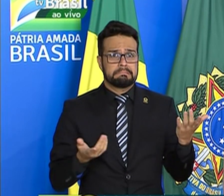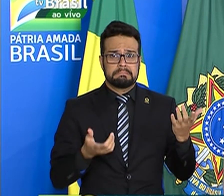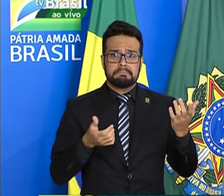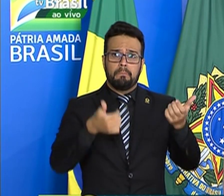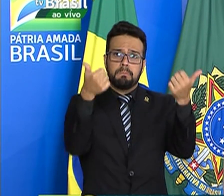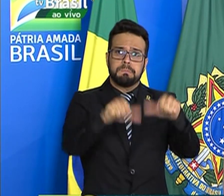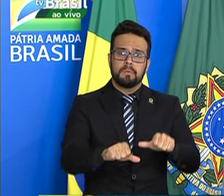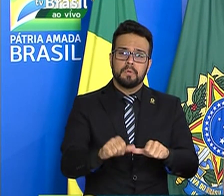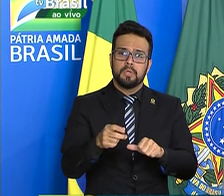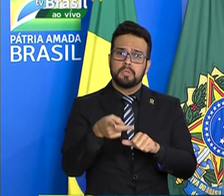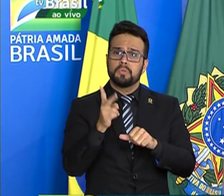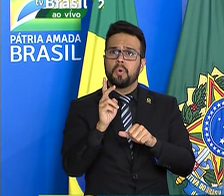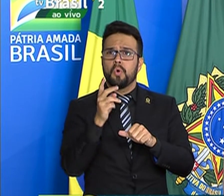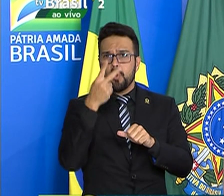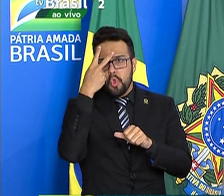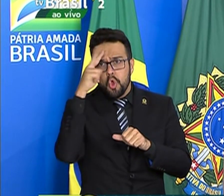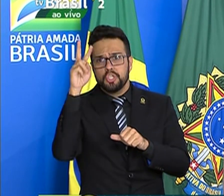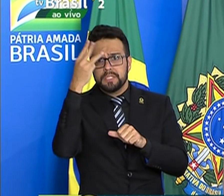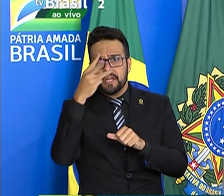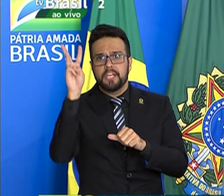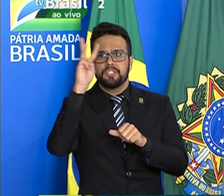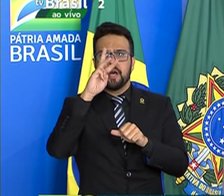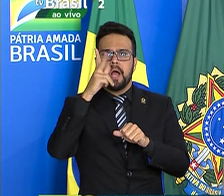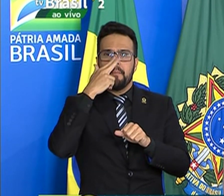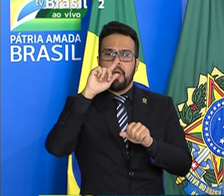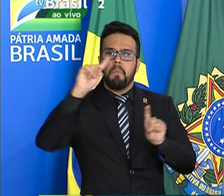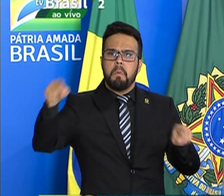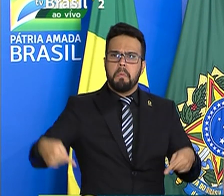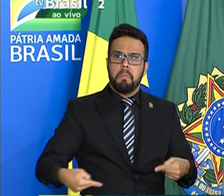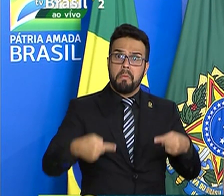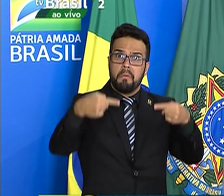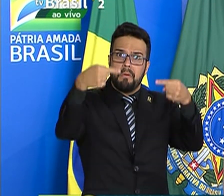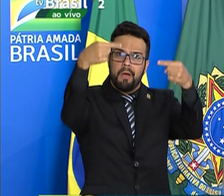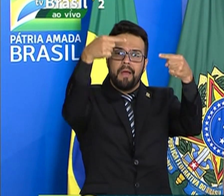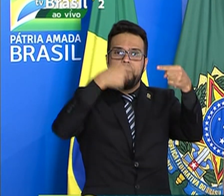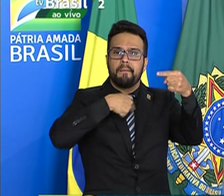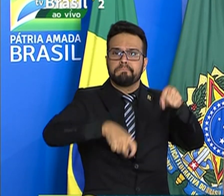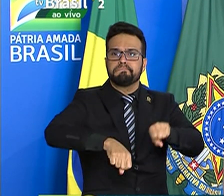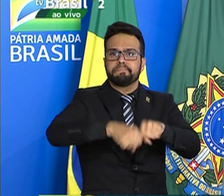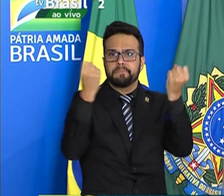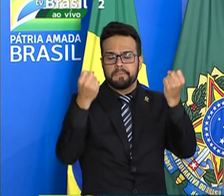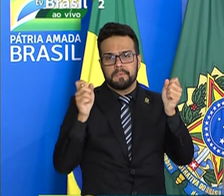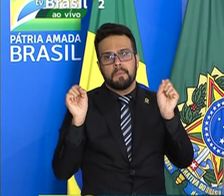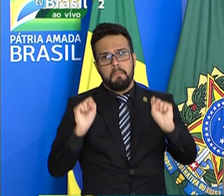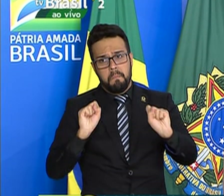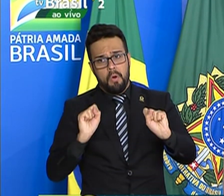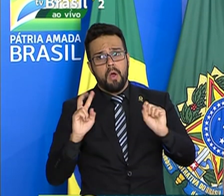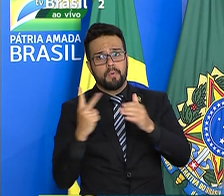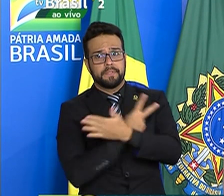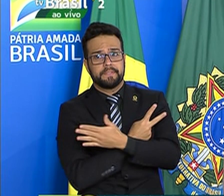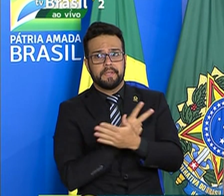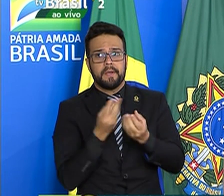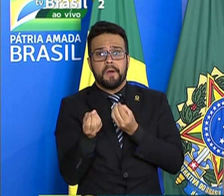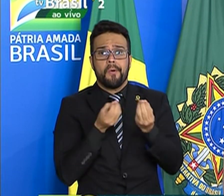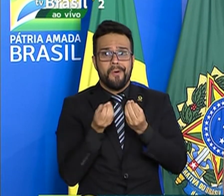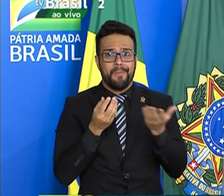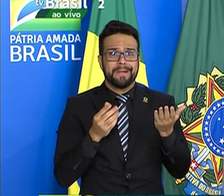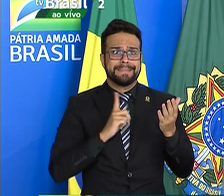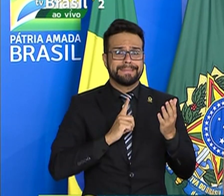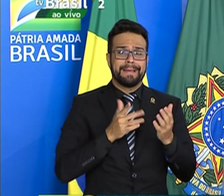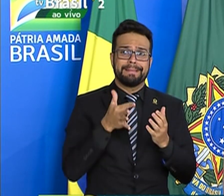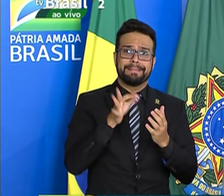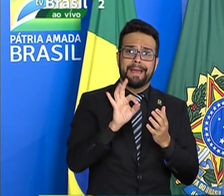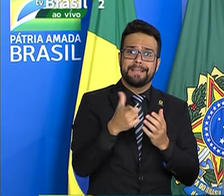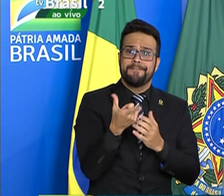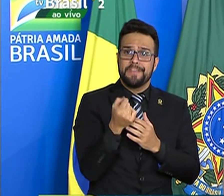346 depois aparece um motor de concorrentes e pode quebrar e como é que vai sair daquele negócio tendo empregado 10